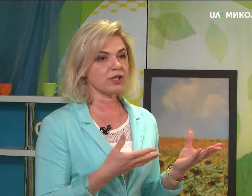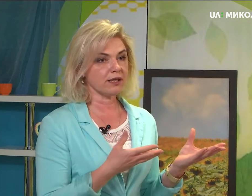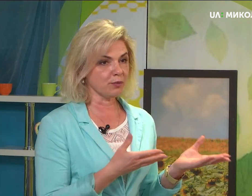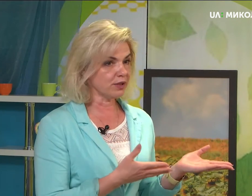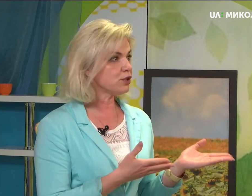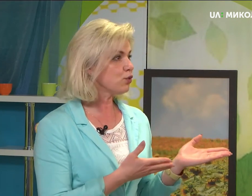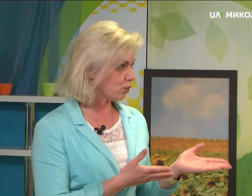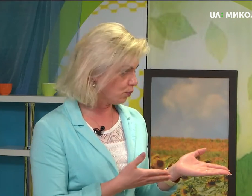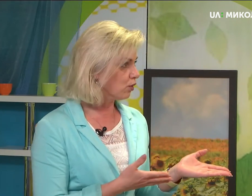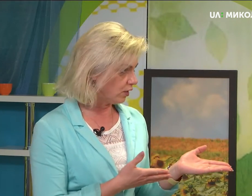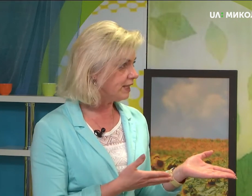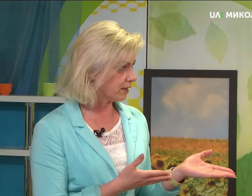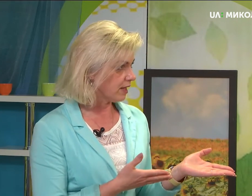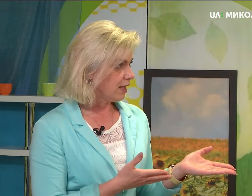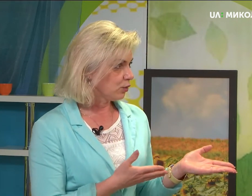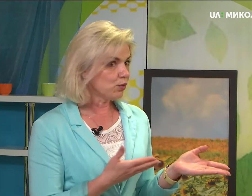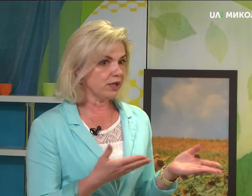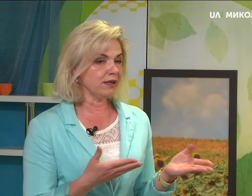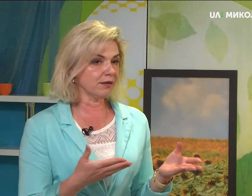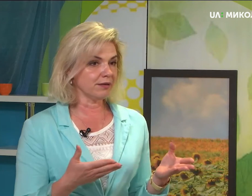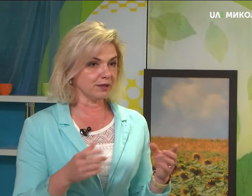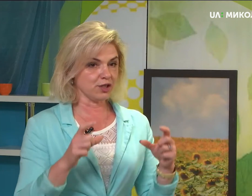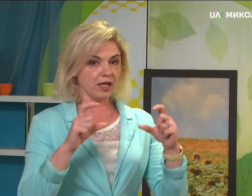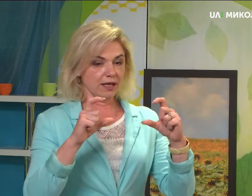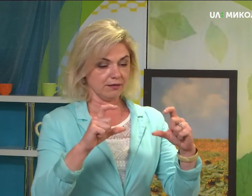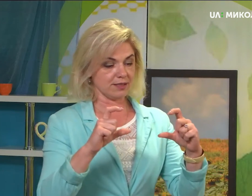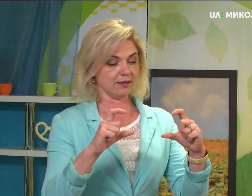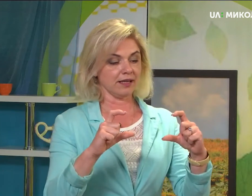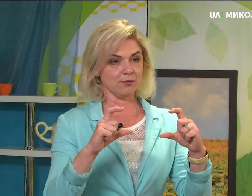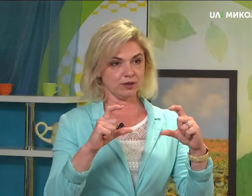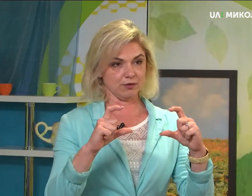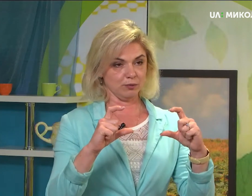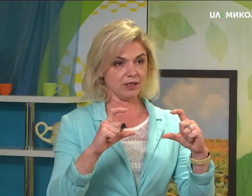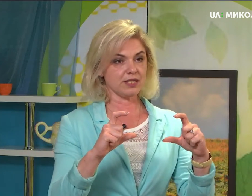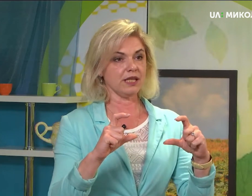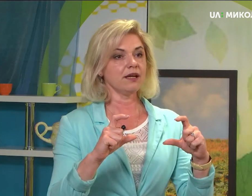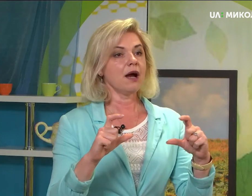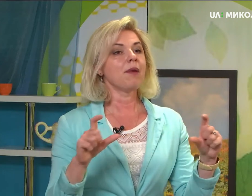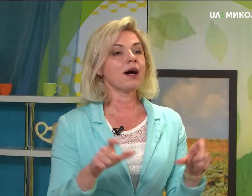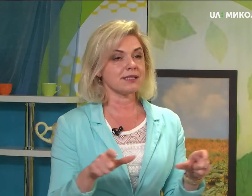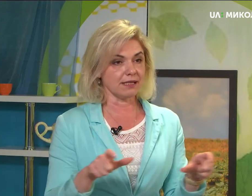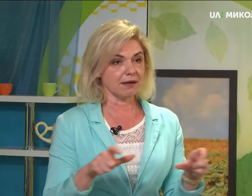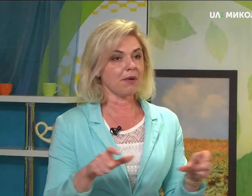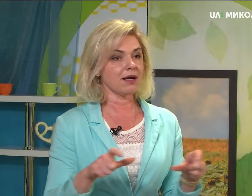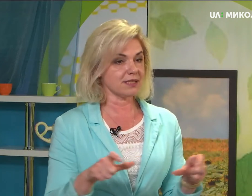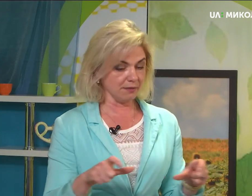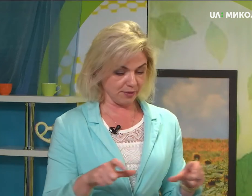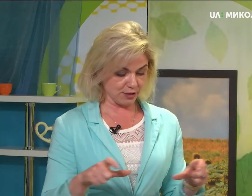на комбінацію букв, літер. Тому і складаємо так от пальці і магазин перед